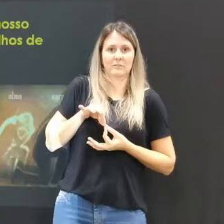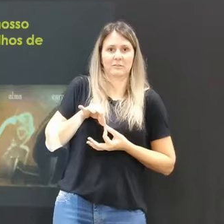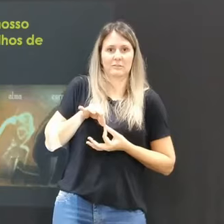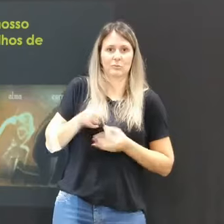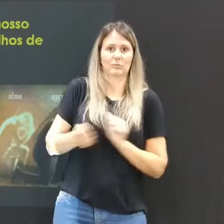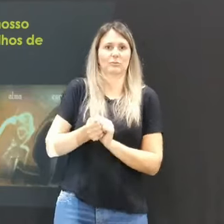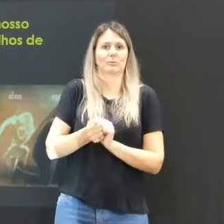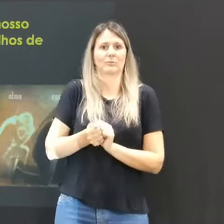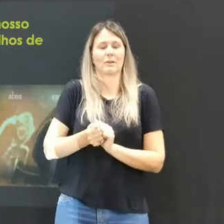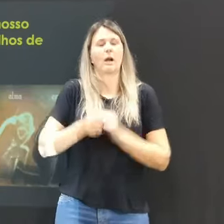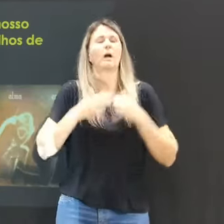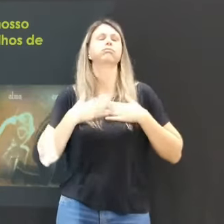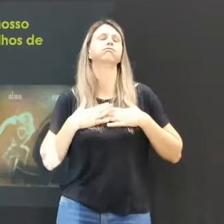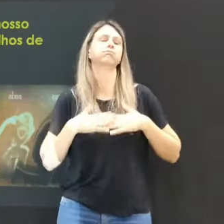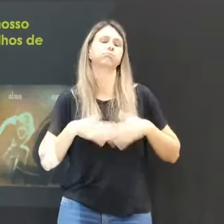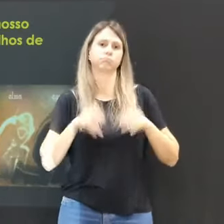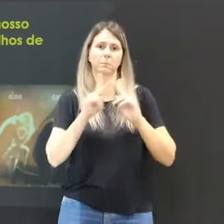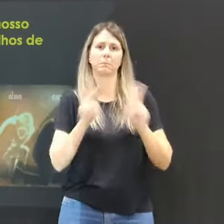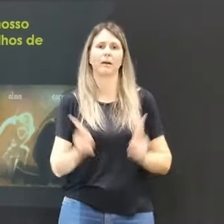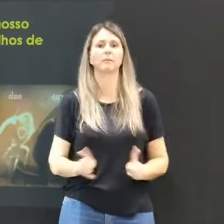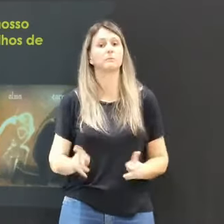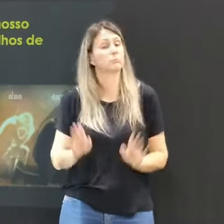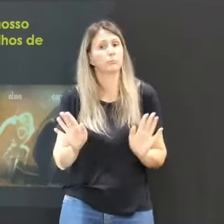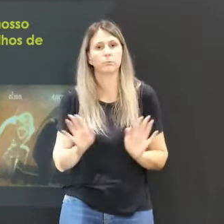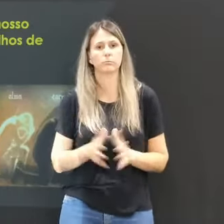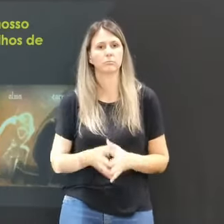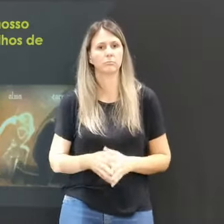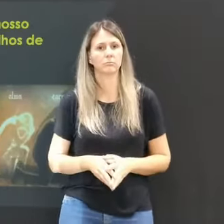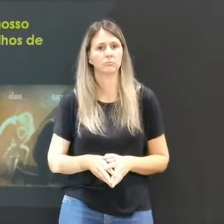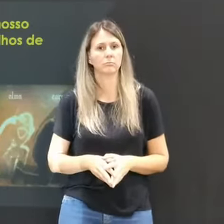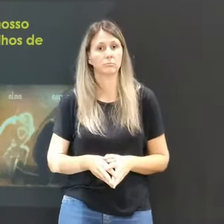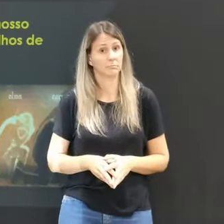espírito, junto, e você sente um alívio, começa a ter paz. É isso.